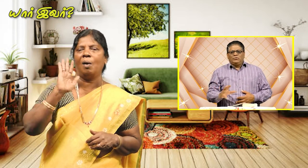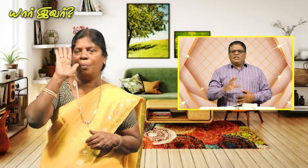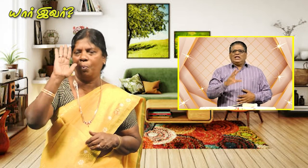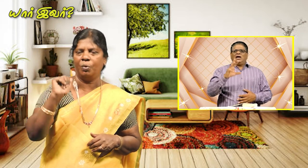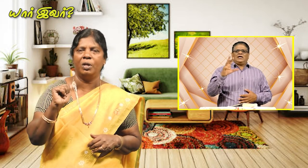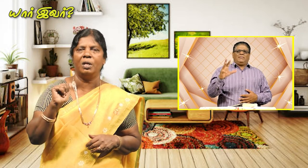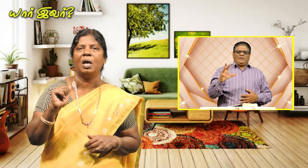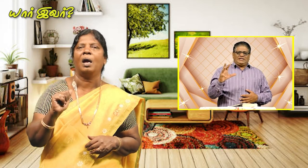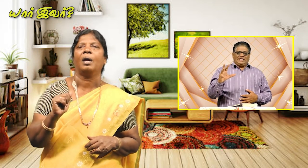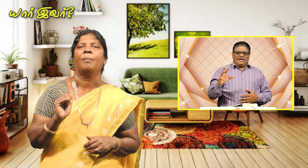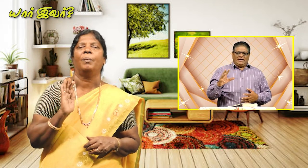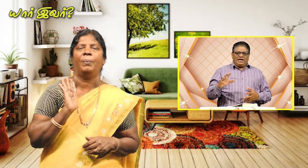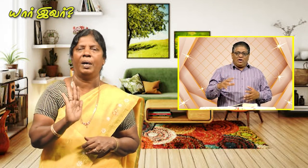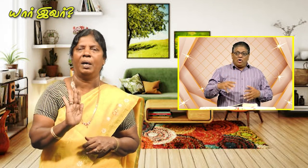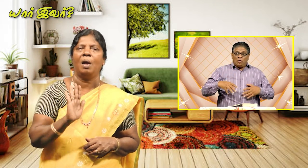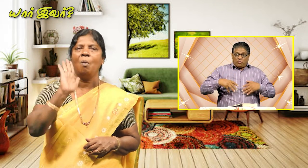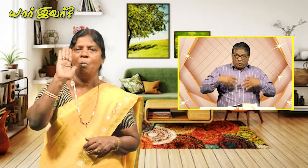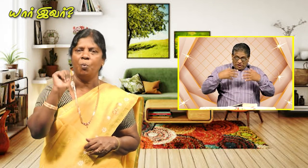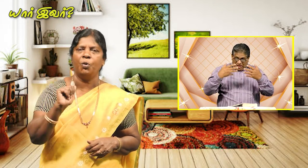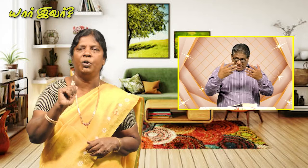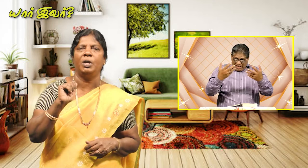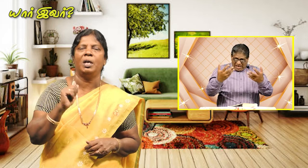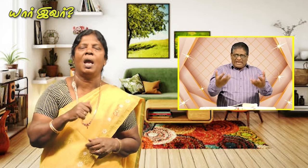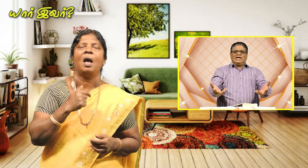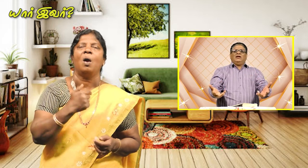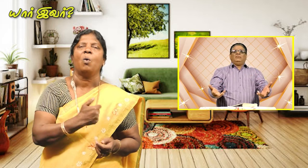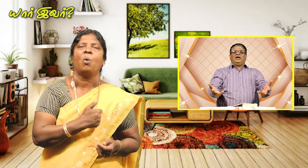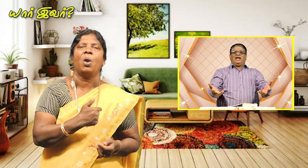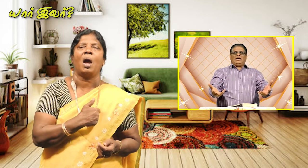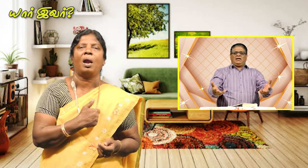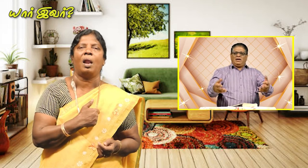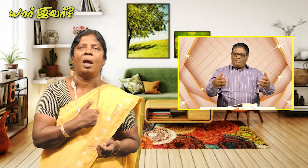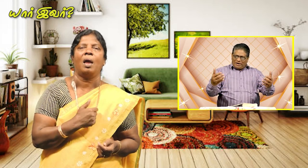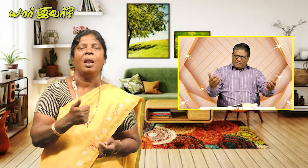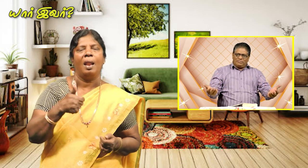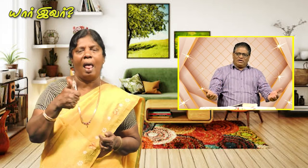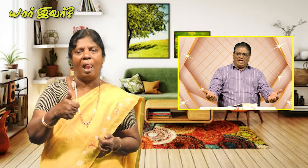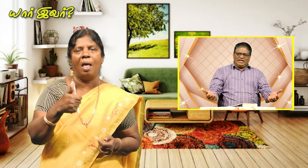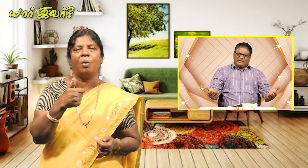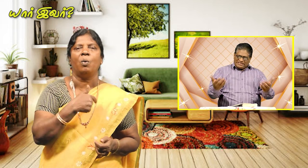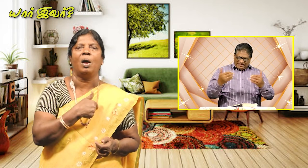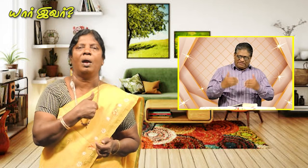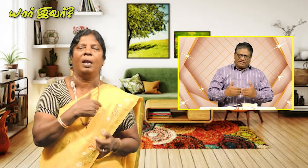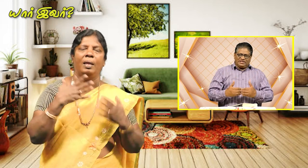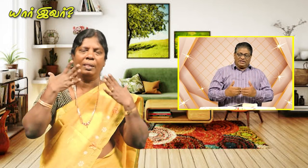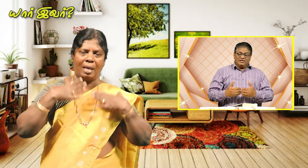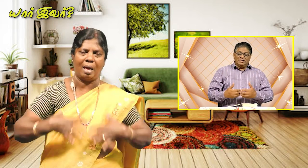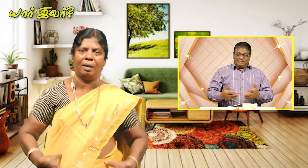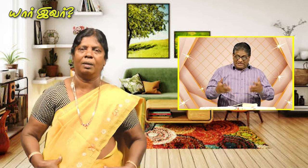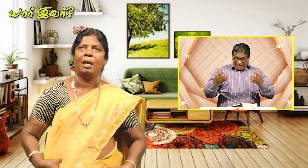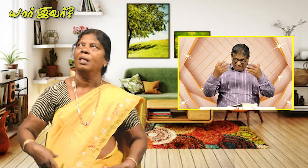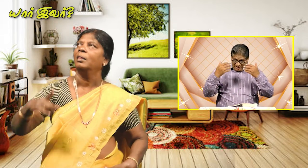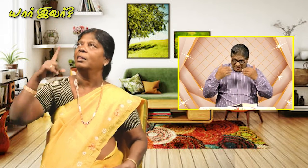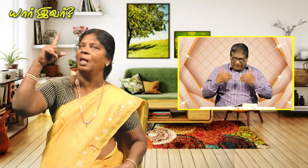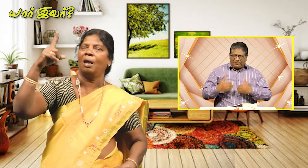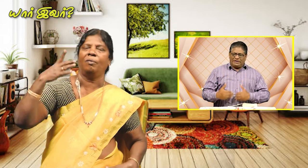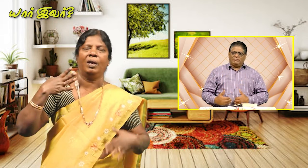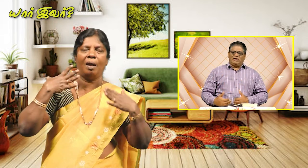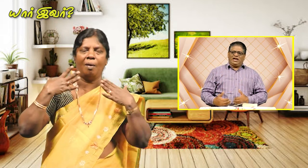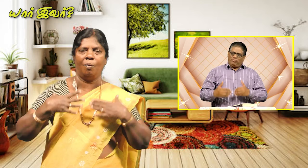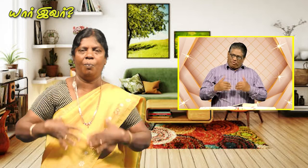கடவுளால் புதிதாக்கப்பட்ட புதிய இயல்புகளை, பண்புகளை தரித்து